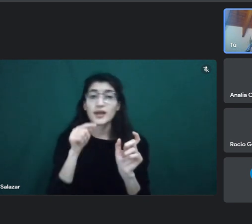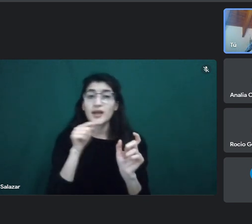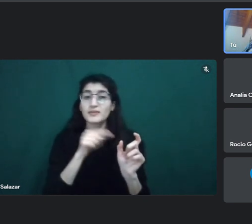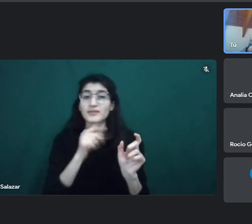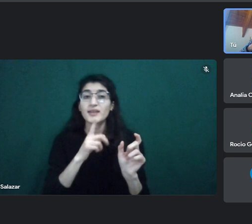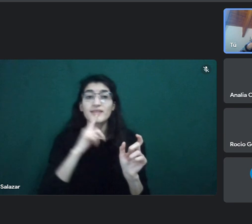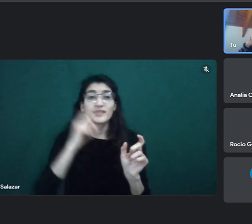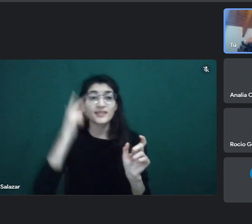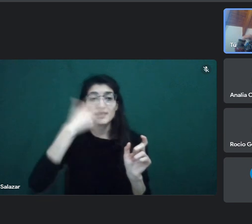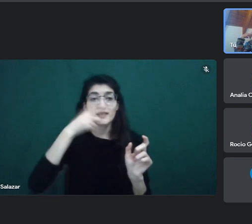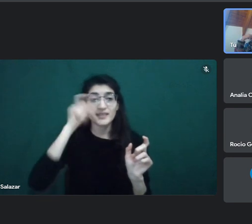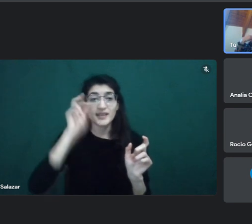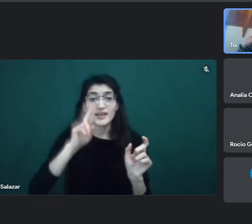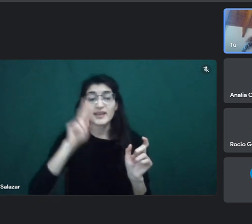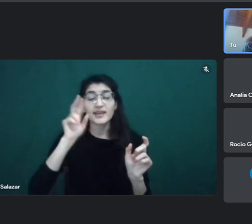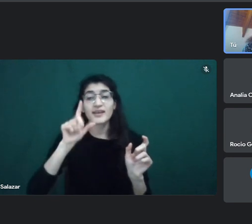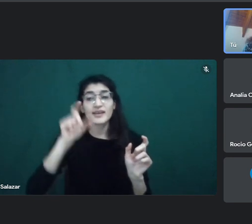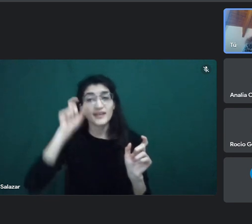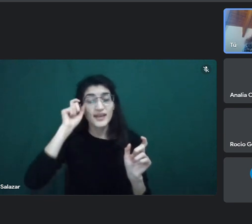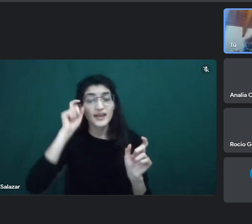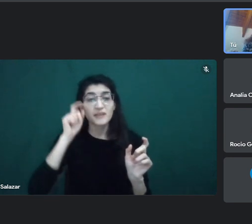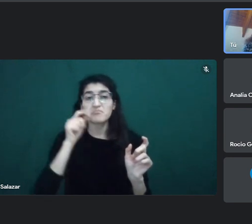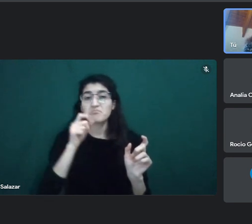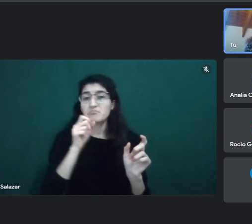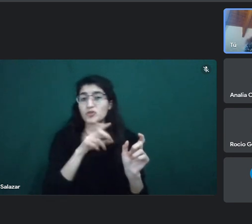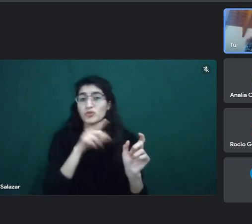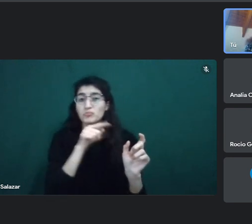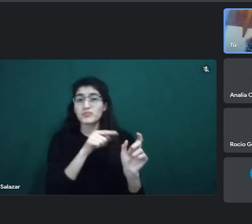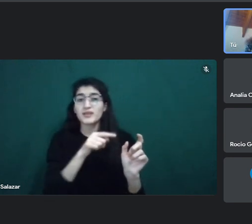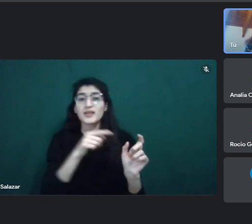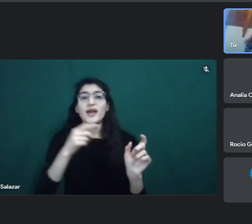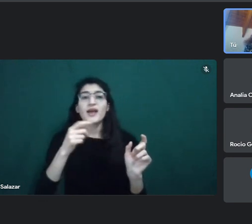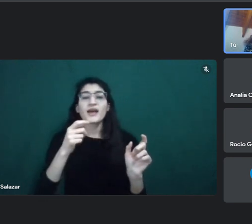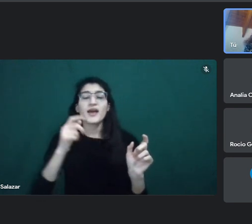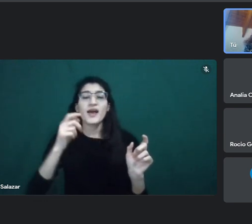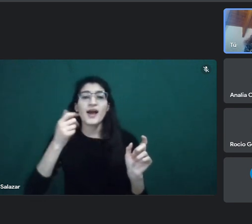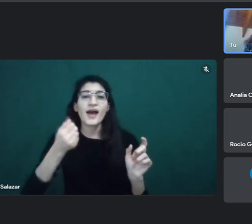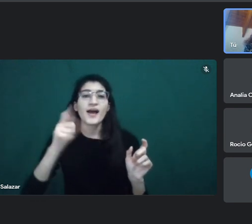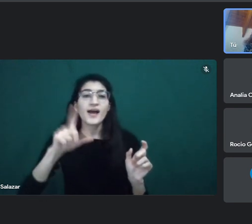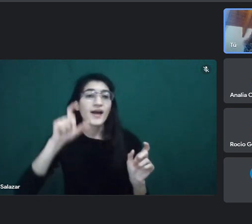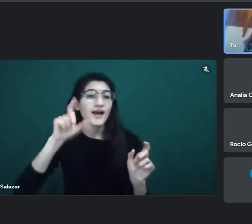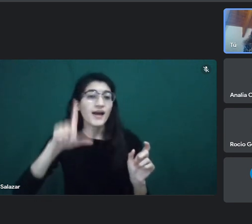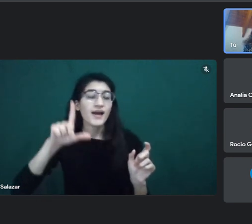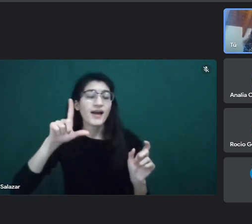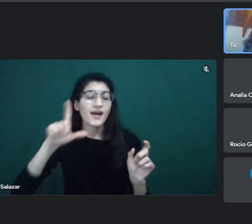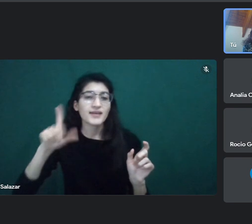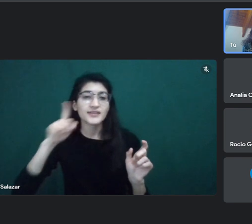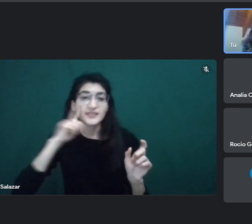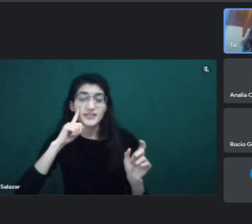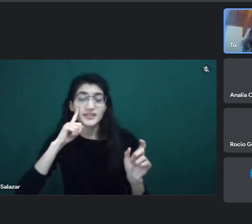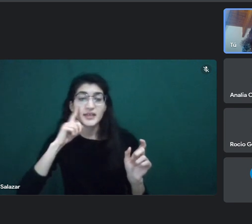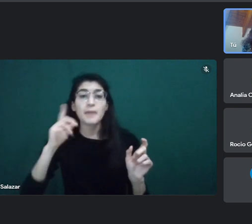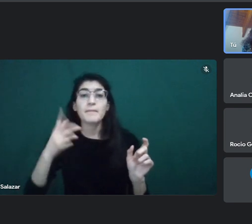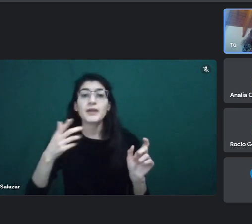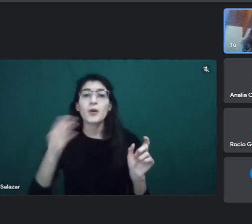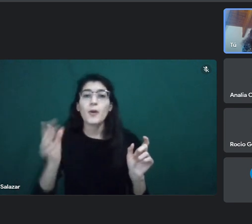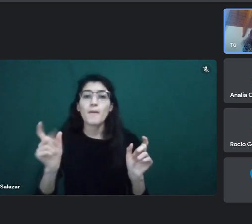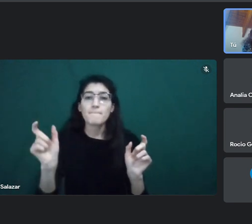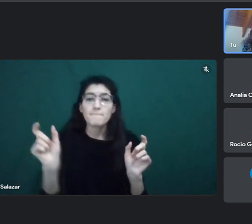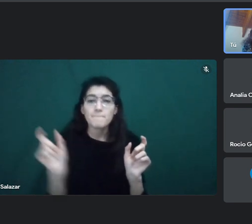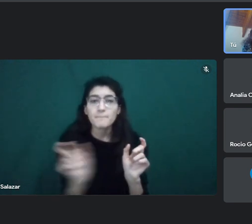en el diccionario, quiere decir allí. Pero cuando está con el verbo to be, se transforma en haber o